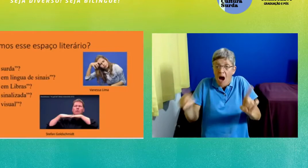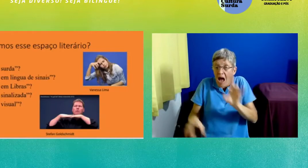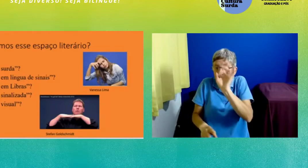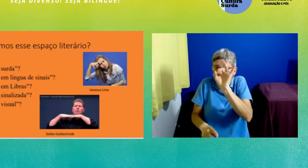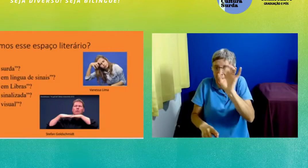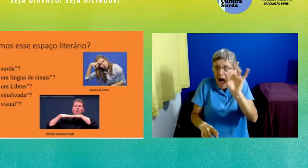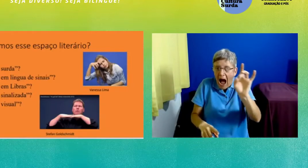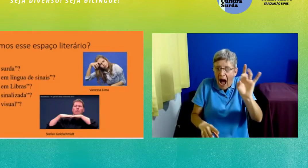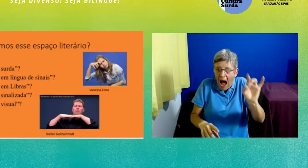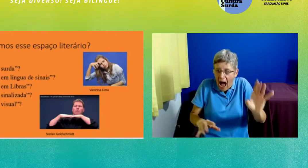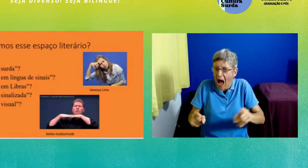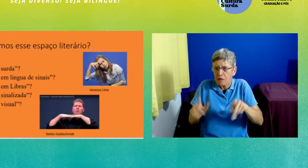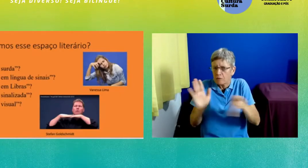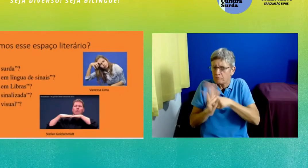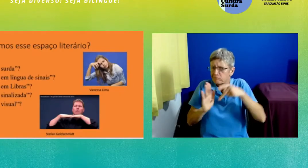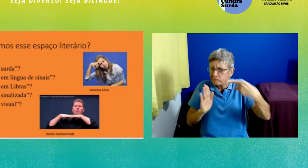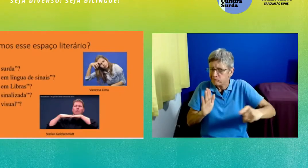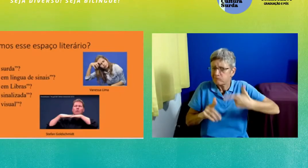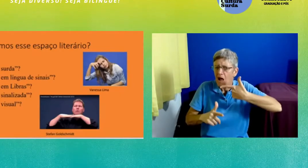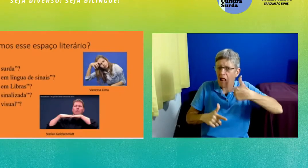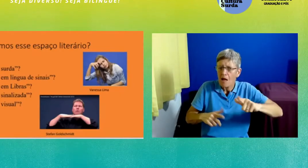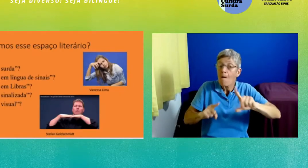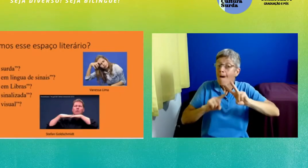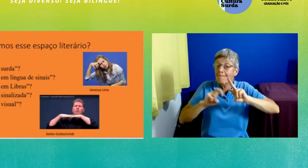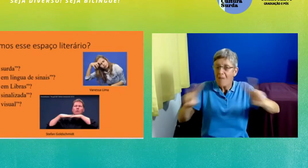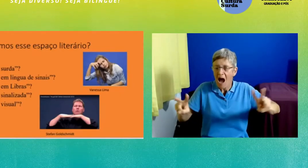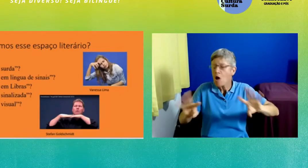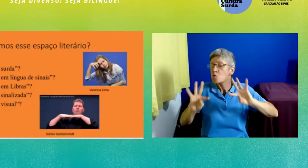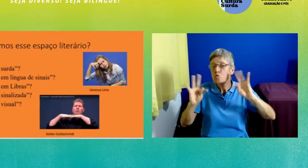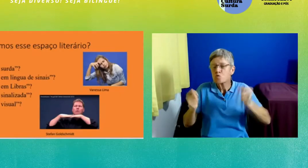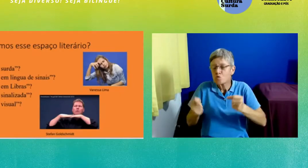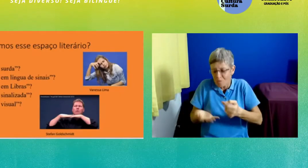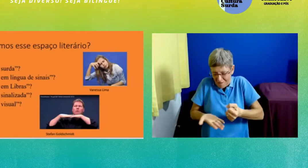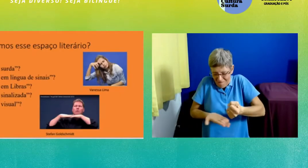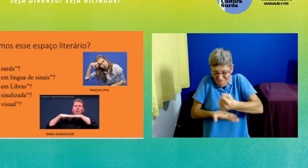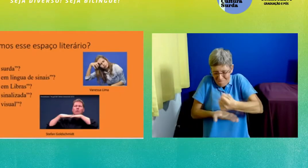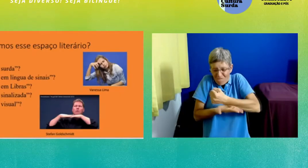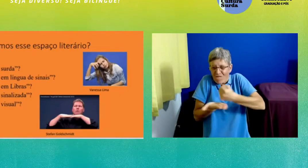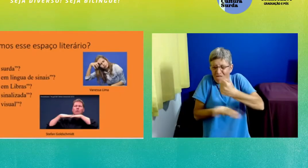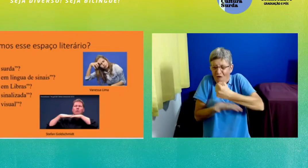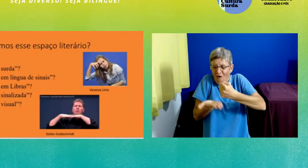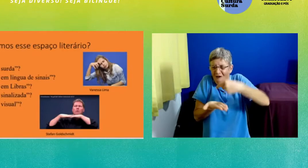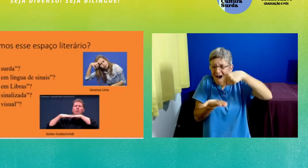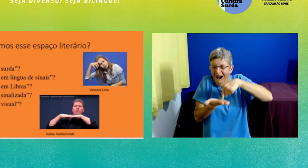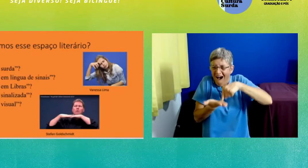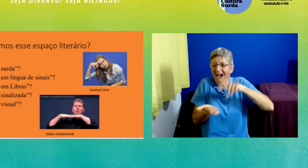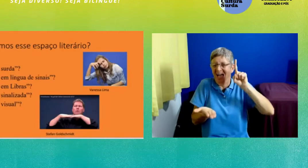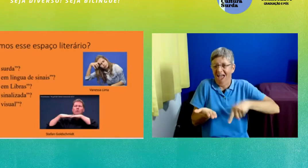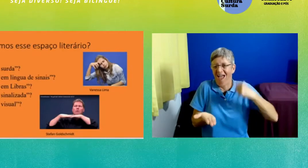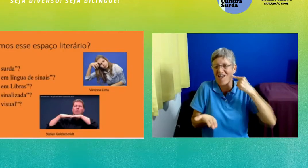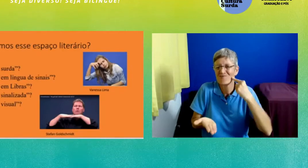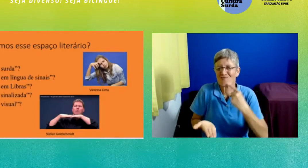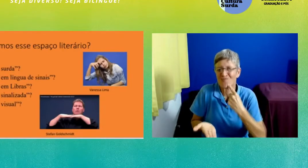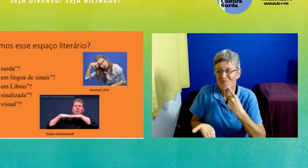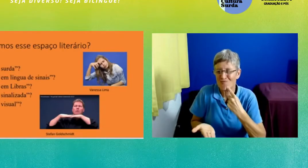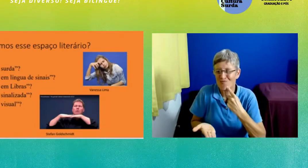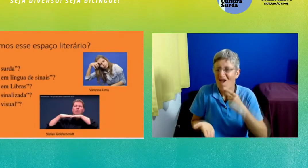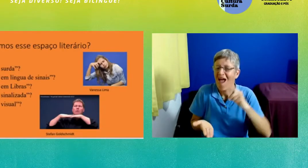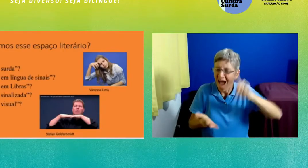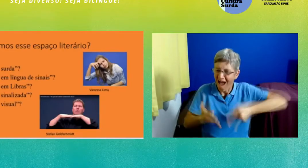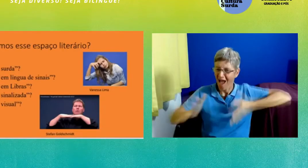manifestações literárias, mas cada um dentro da sua língua.